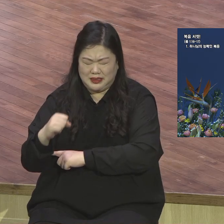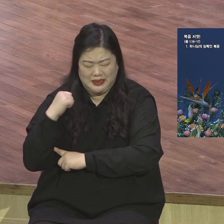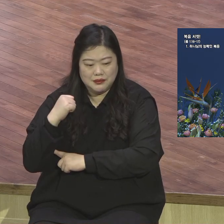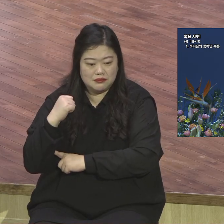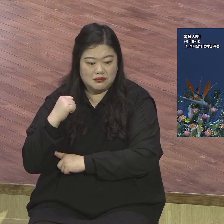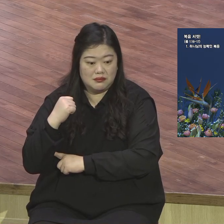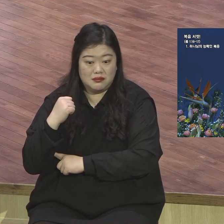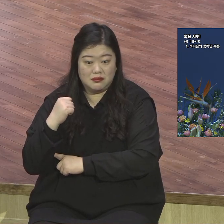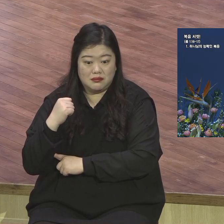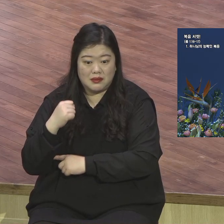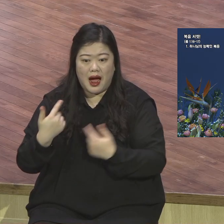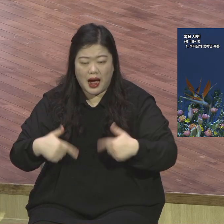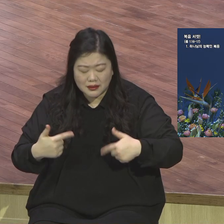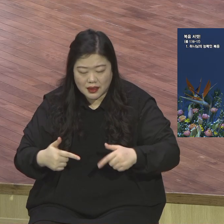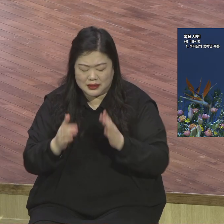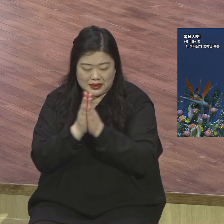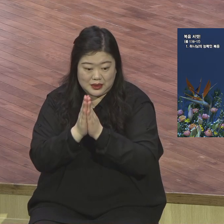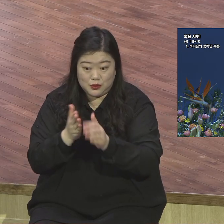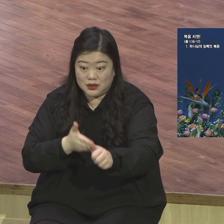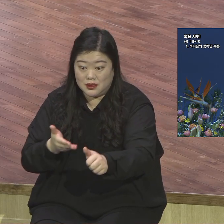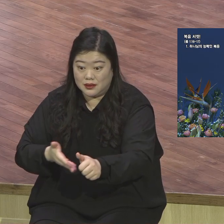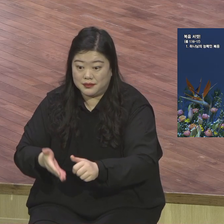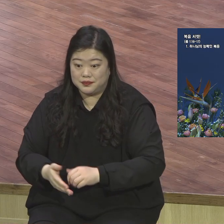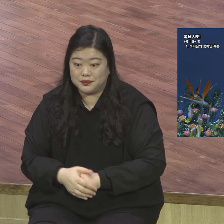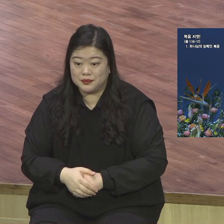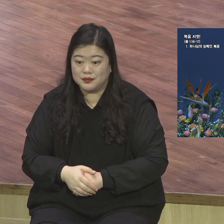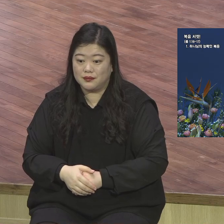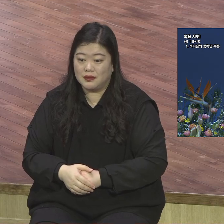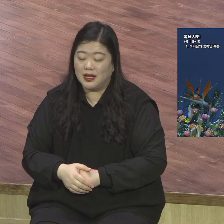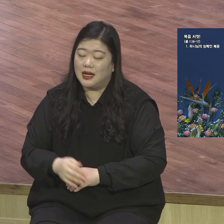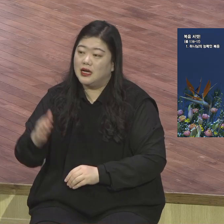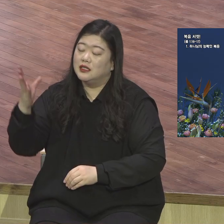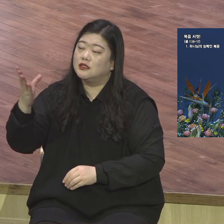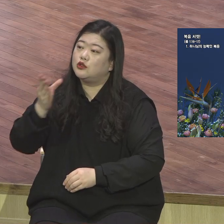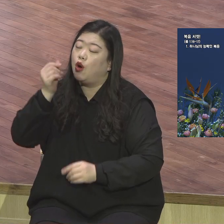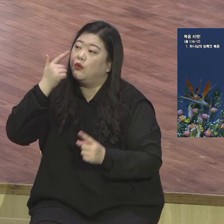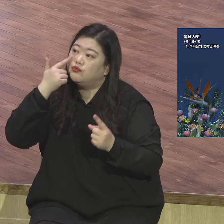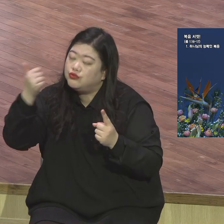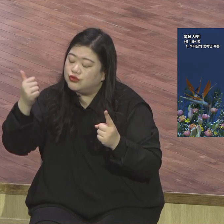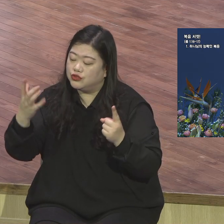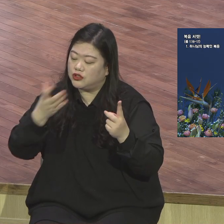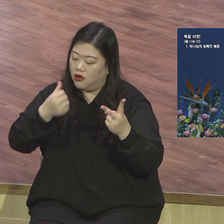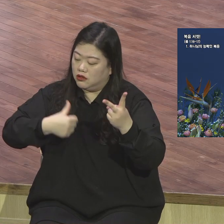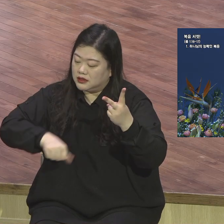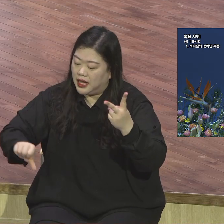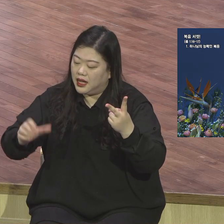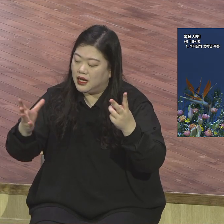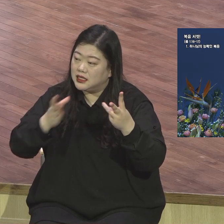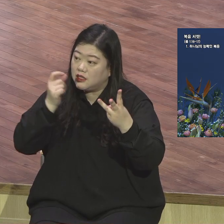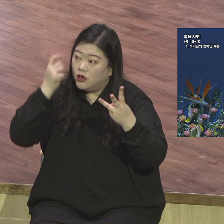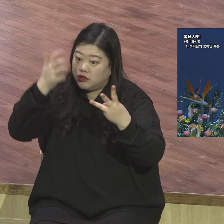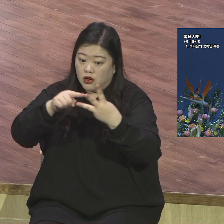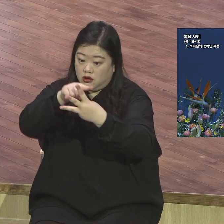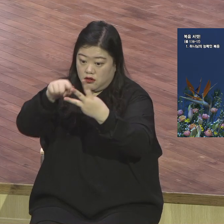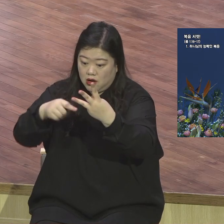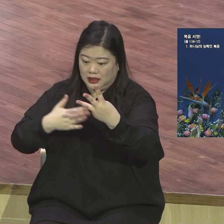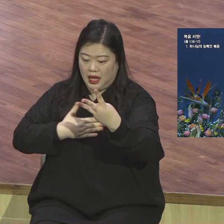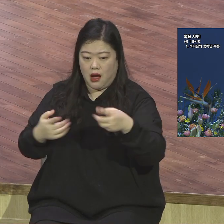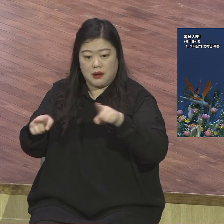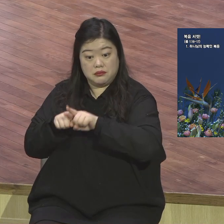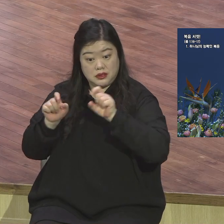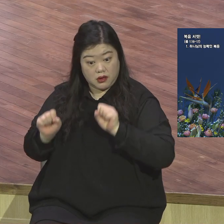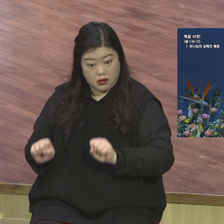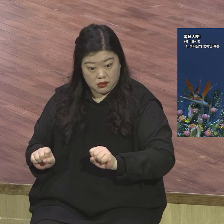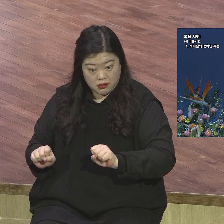주옵소서. 성삼위 하나님이 나와 함께 하시는 이 능력, 하늘 보좌의 축복을 체험하게 하는